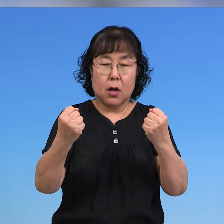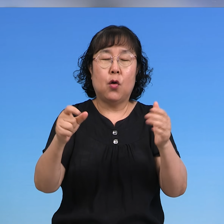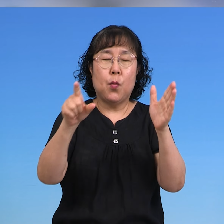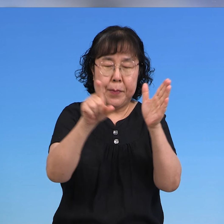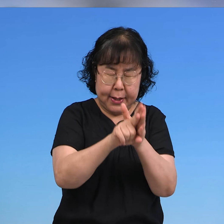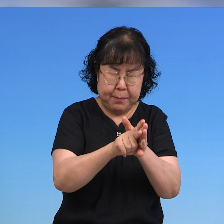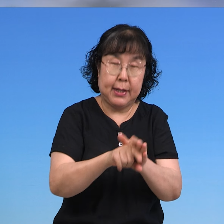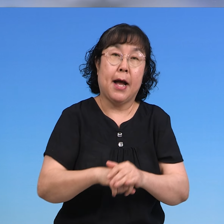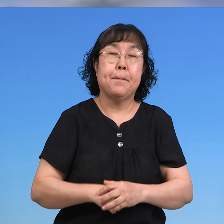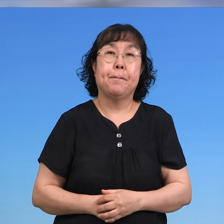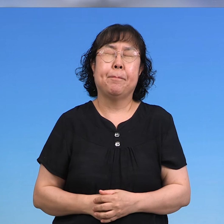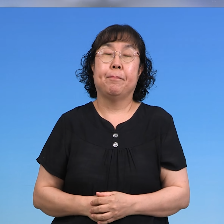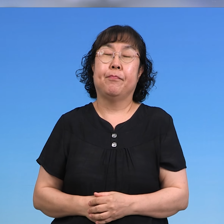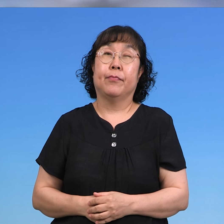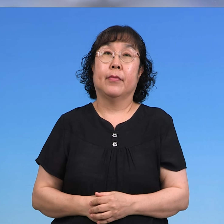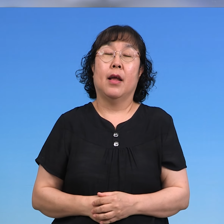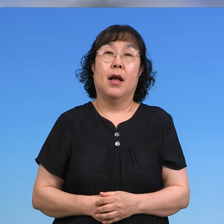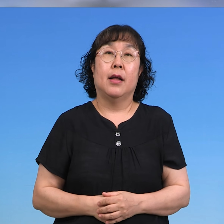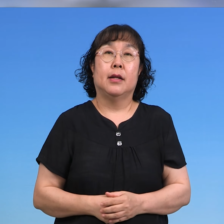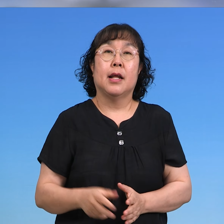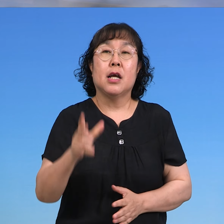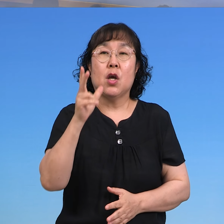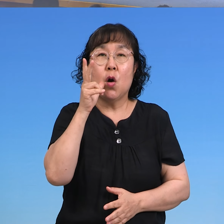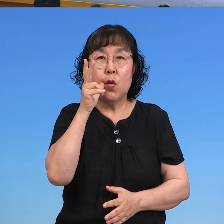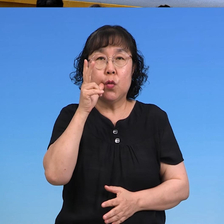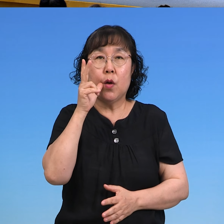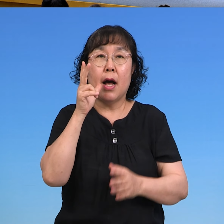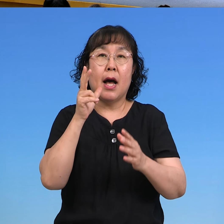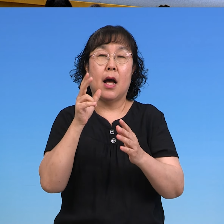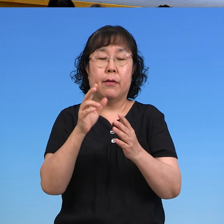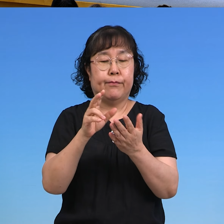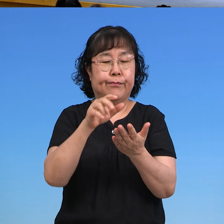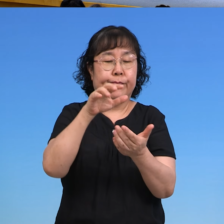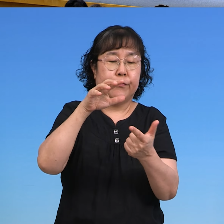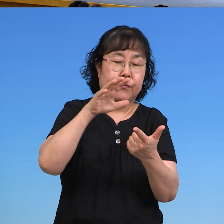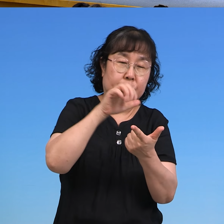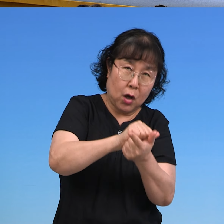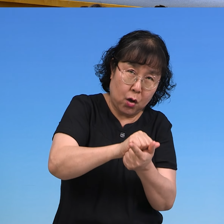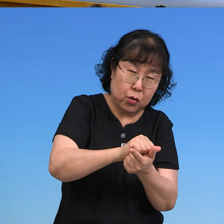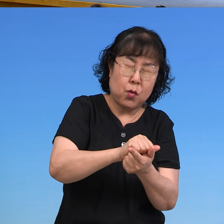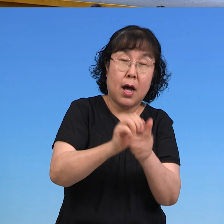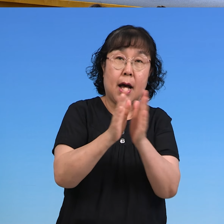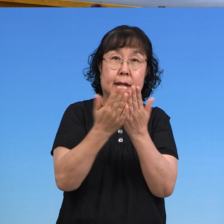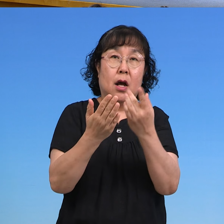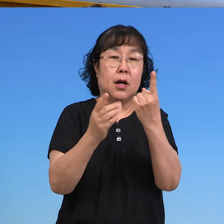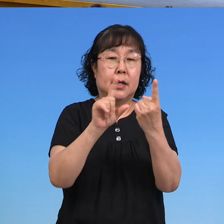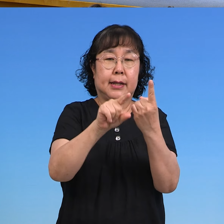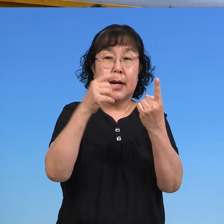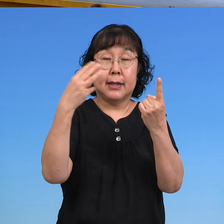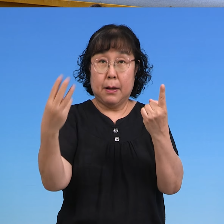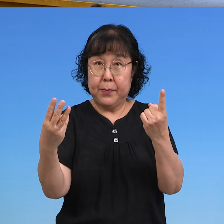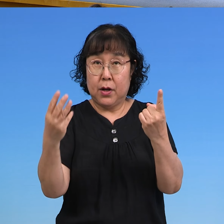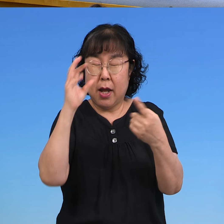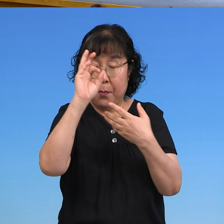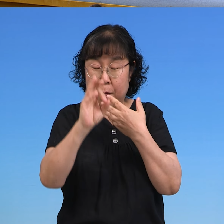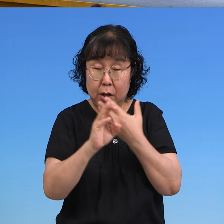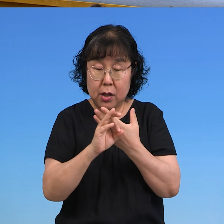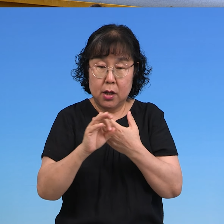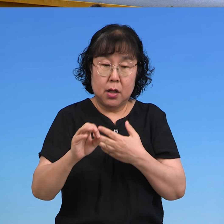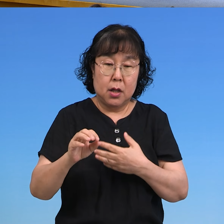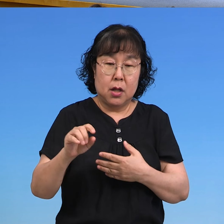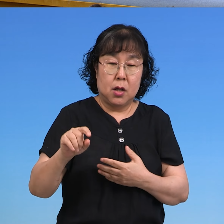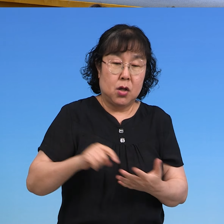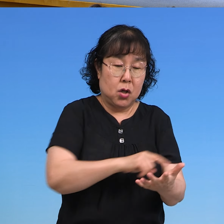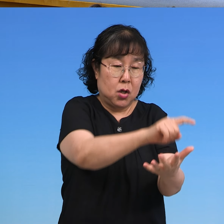그런데 여러분 여기서 한 가지요, 여호수아 1장 3절을 보십시오. 내가 모세에게 말한 바와 같이 너희 발바닥으로 밟는 곳은 모두